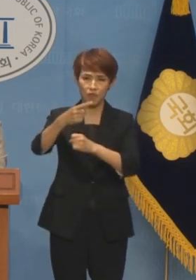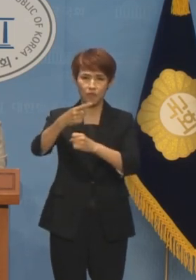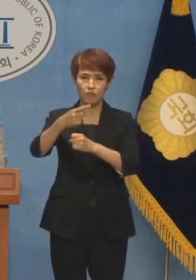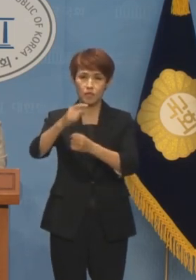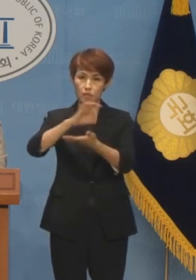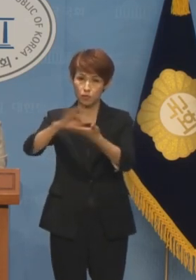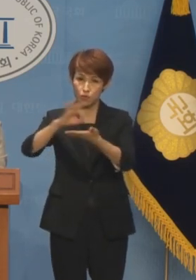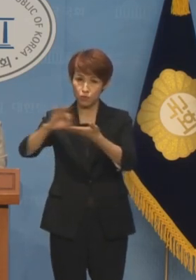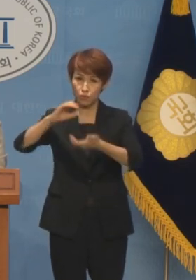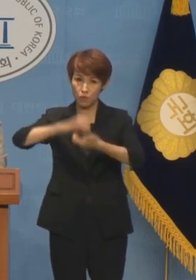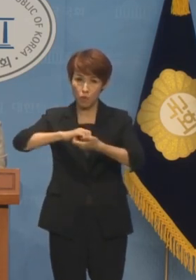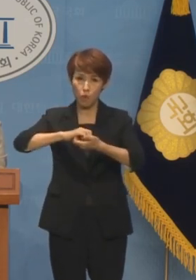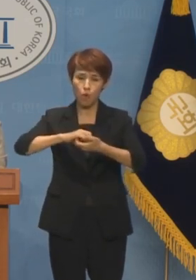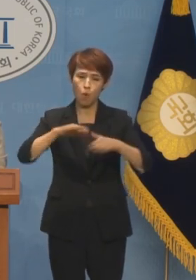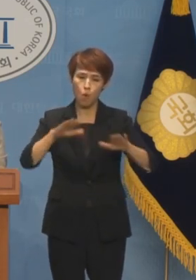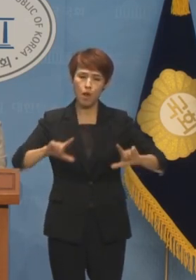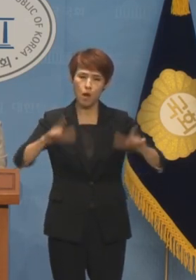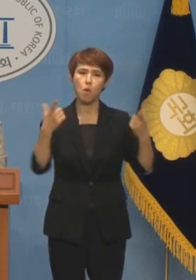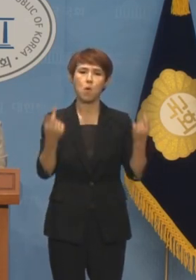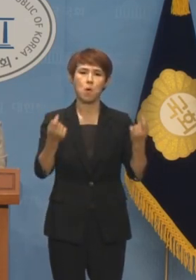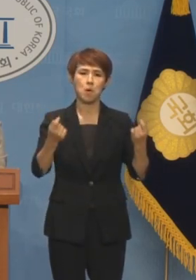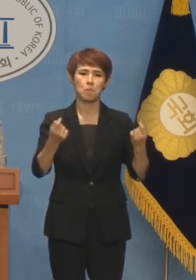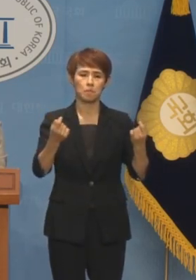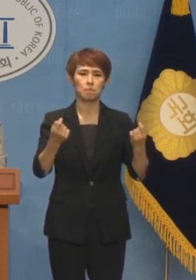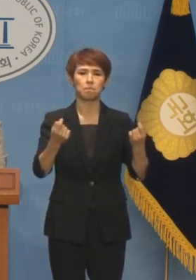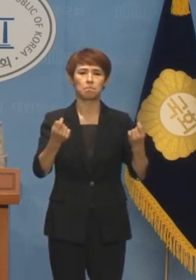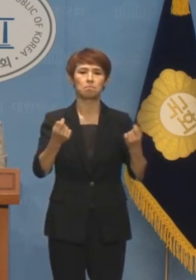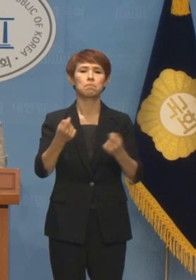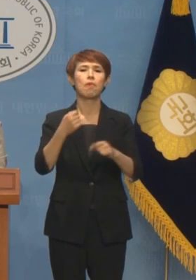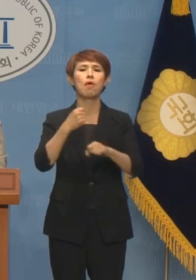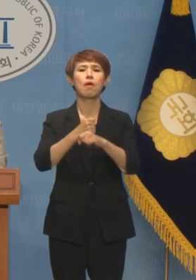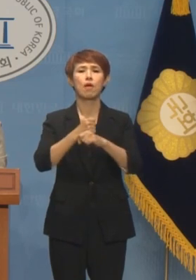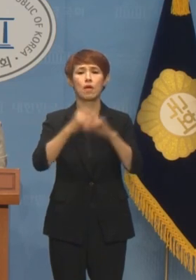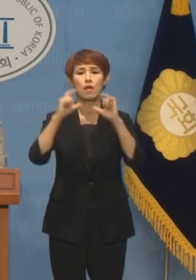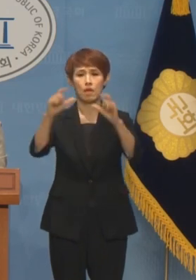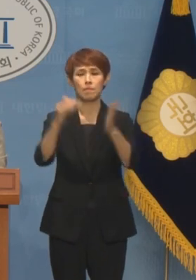지출 한도를 올해 수준으로 올감했습니다.